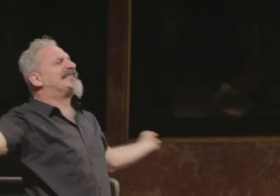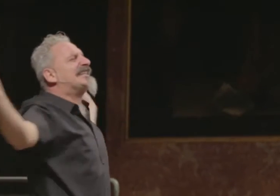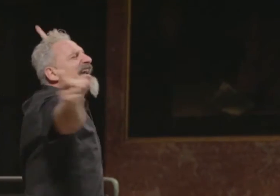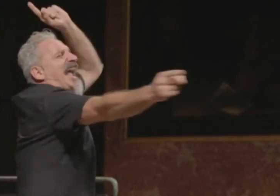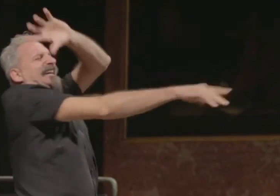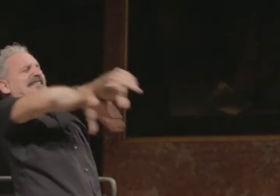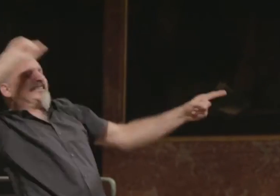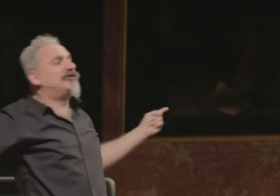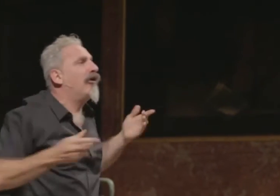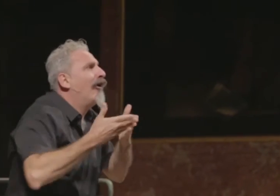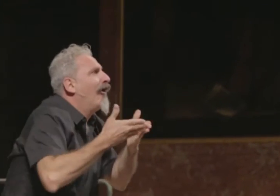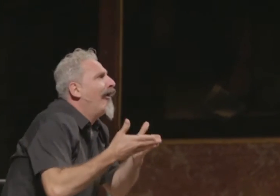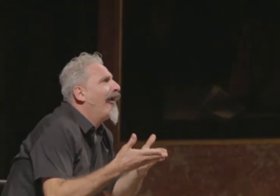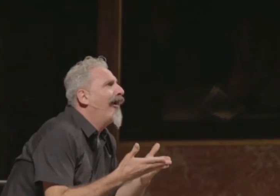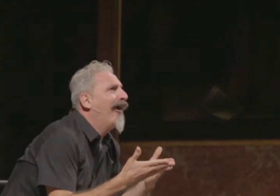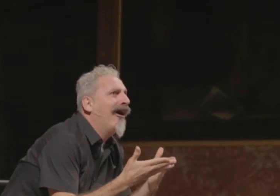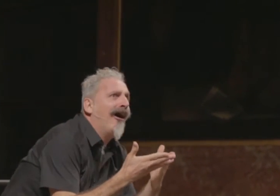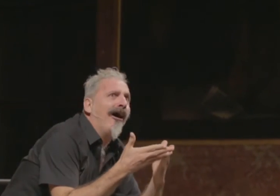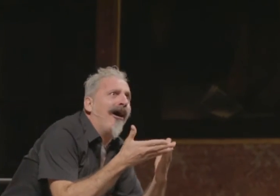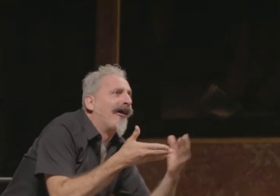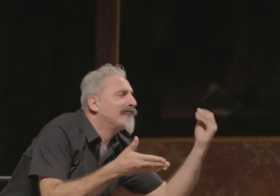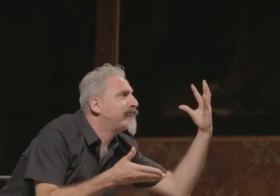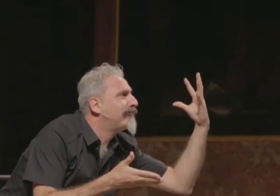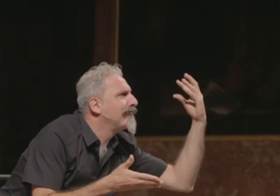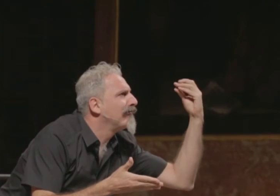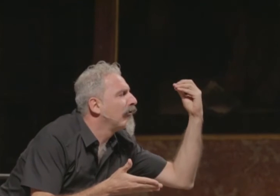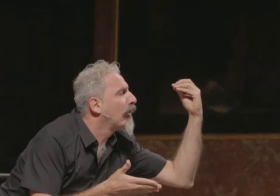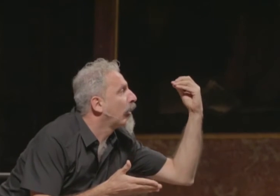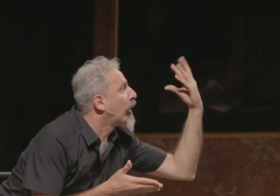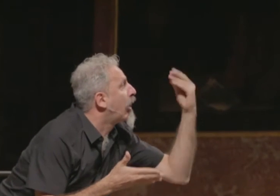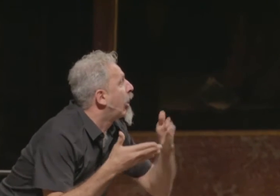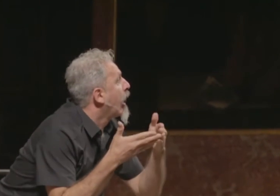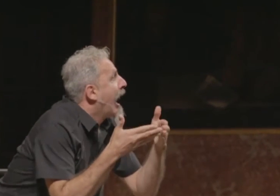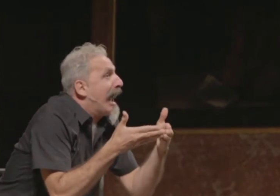Dreht sich, dreht sich. Das Schiff sieht den Leuchtturm